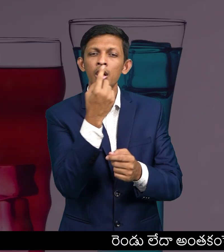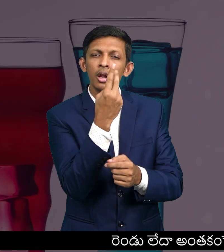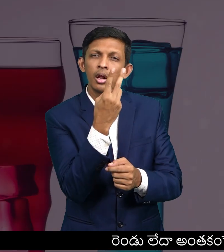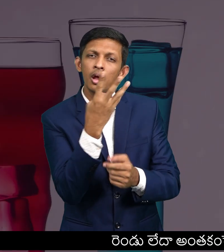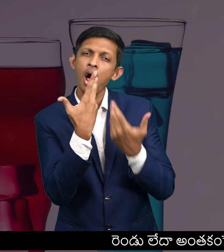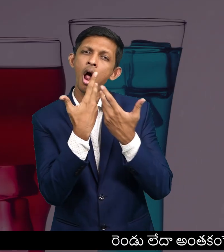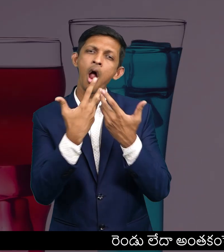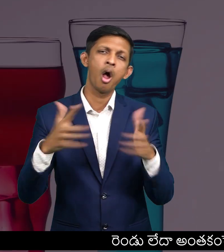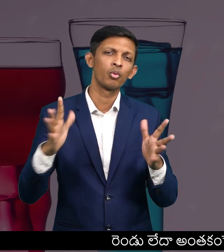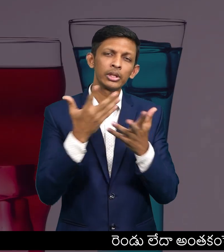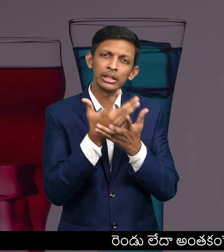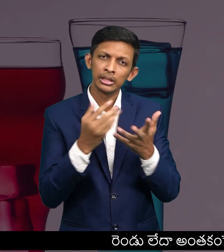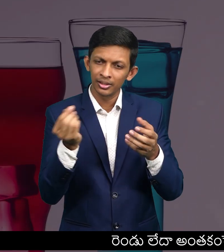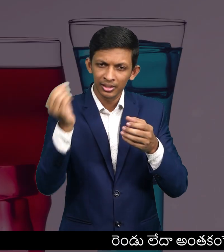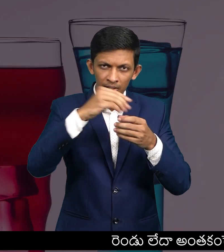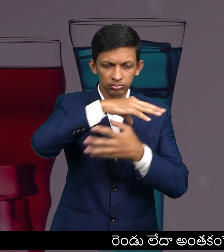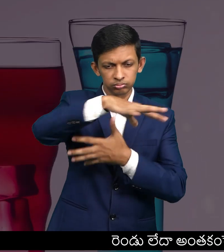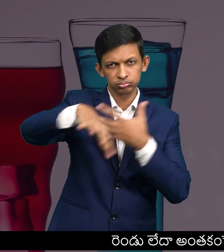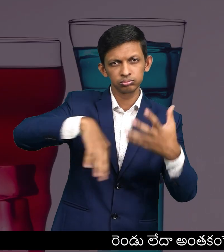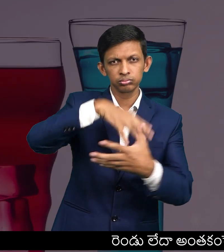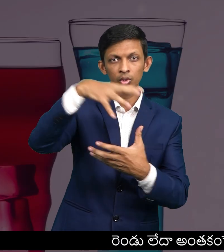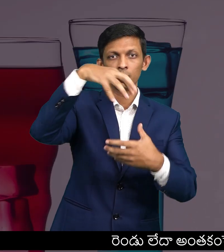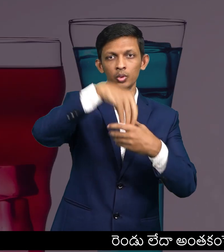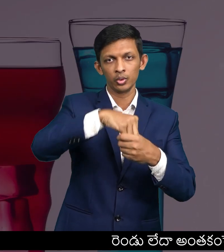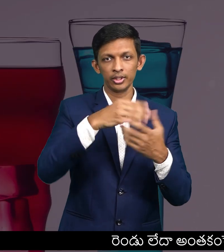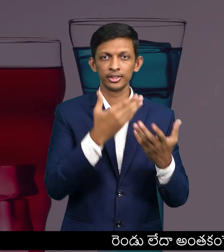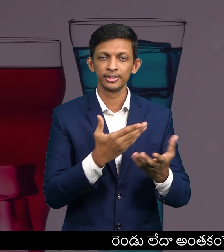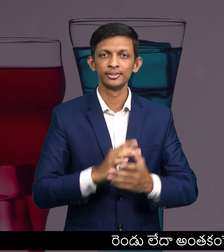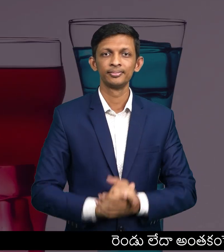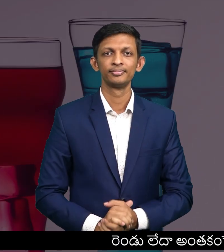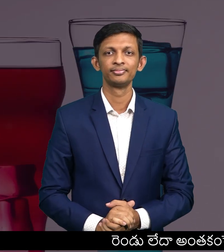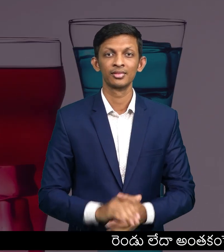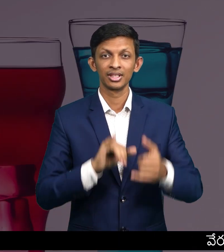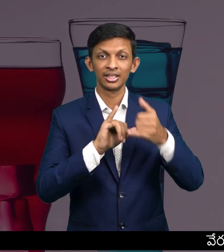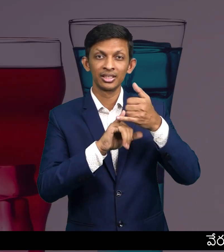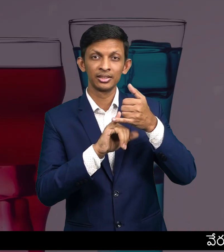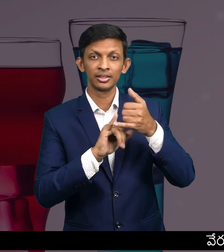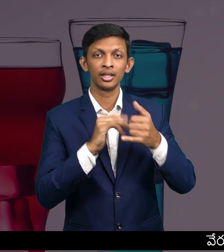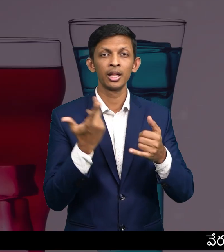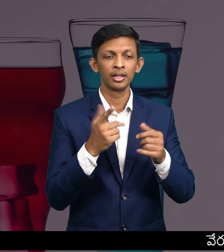2 లేదా అంతకంటే ఎక్కువ పదార్థాల కలయిక. వేరు చేయటం